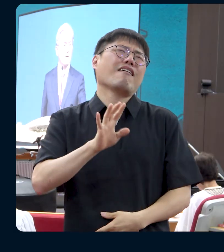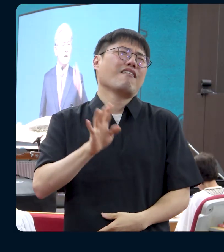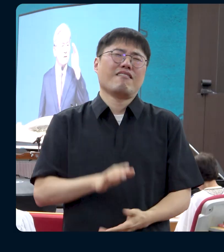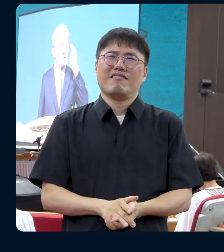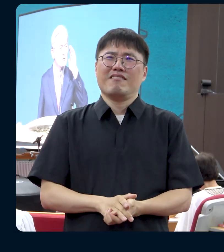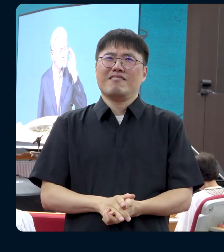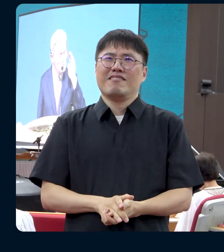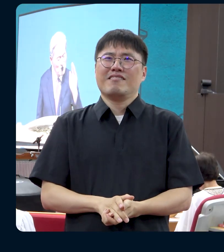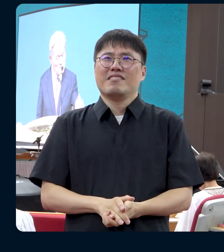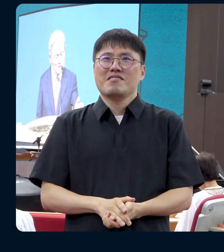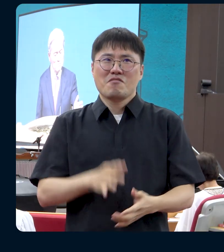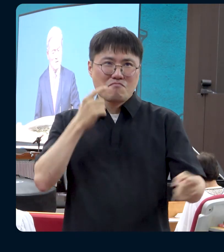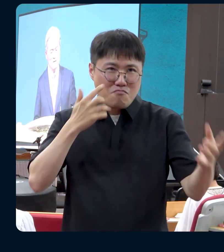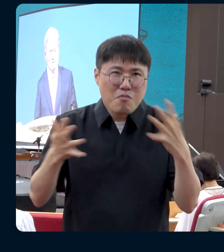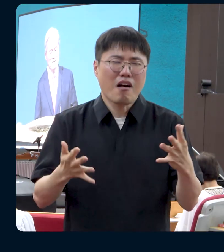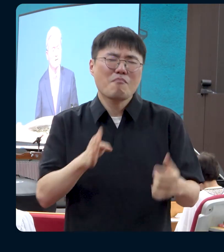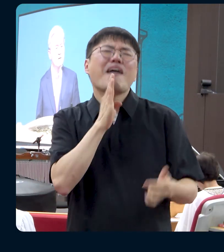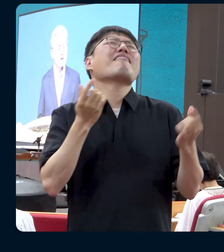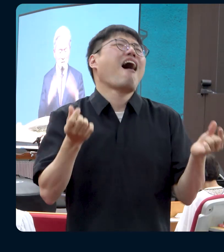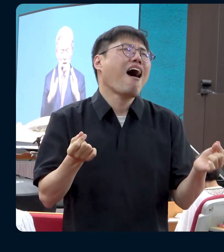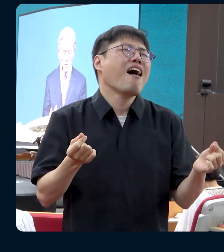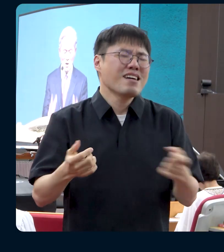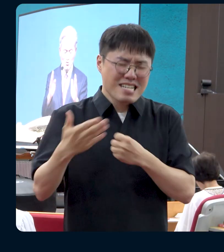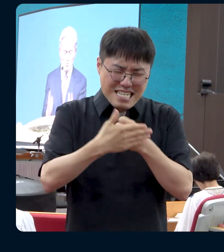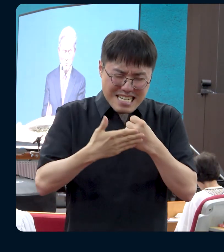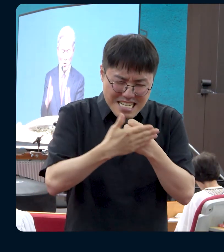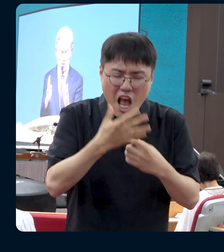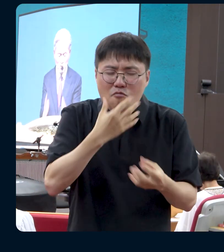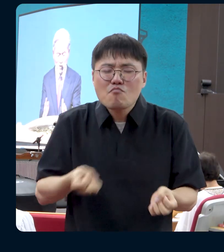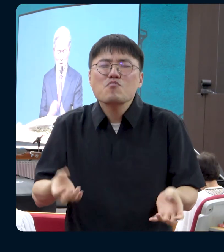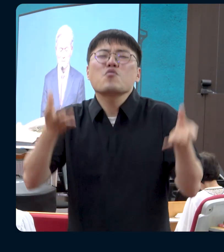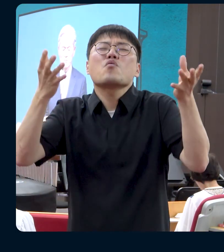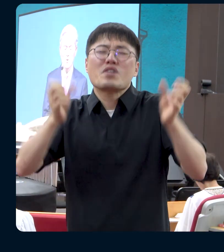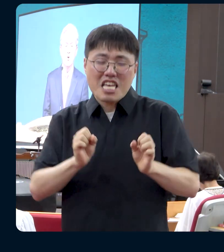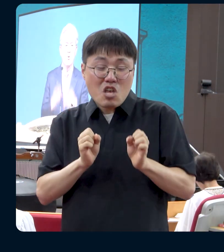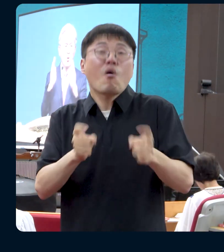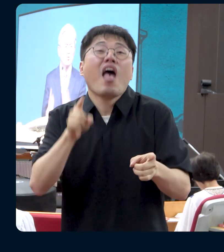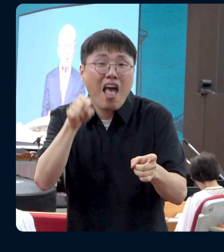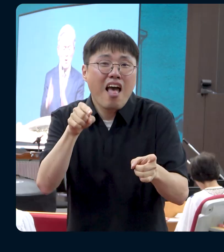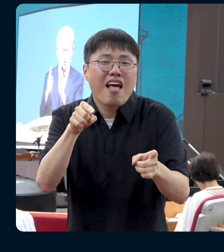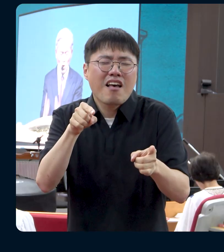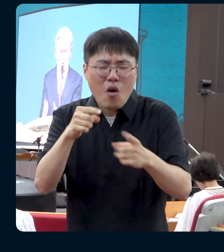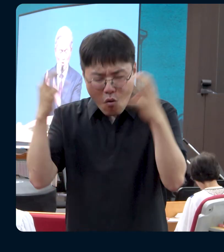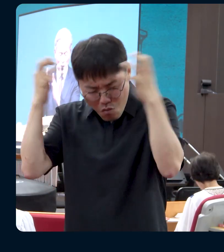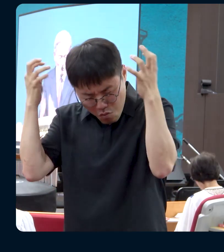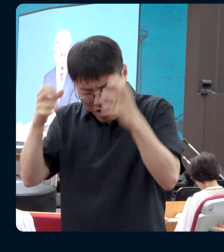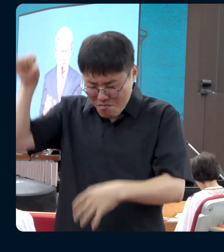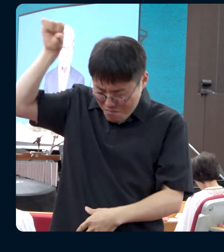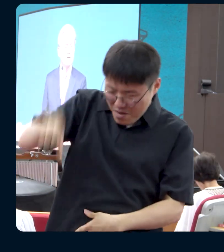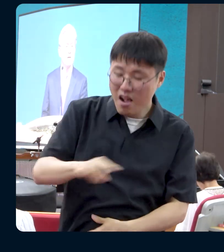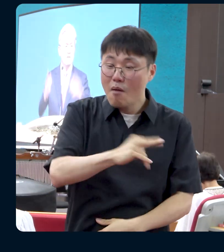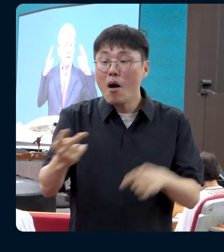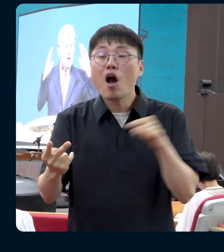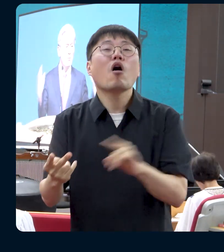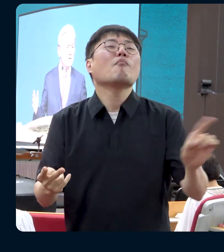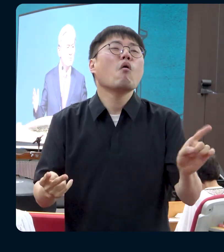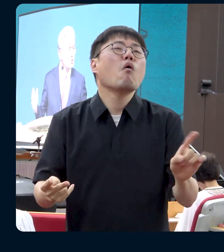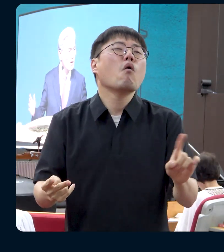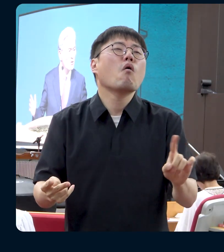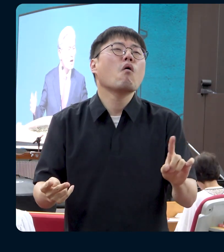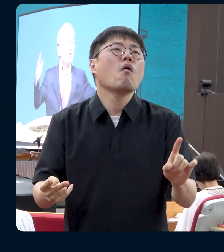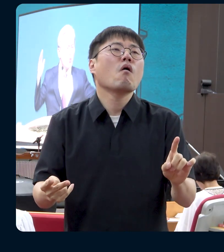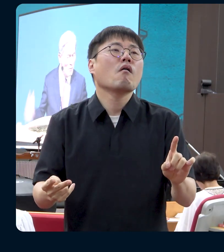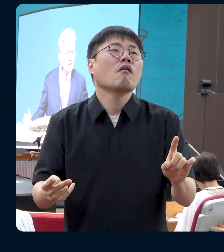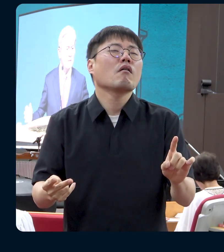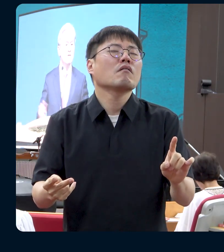않다. 그러나 여러분, 분명히 맞습니다. 은혜와 축복의 기회를 고통과 저주로 바꾸는 것은 예외